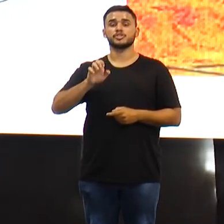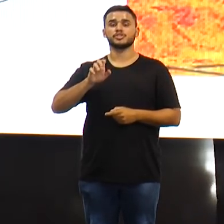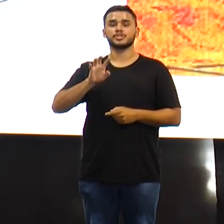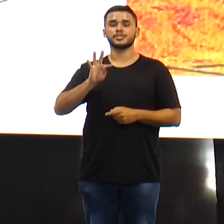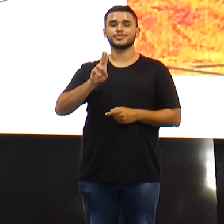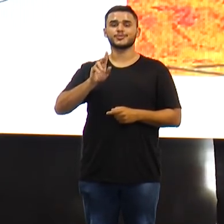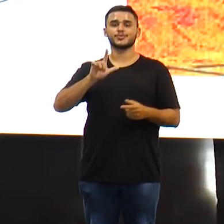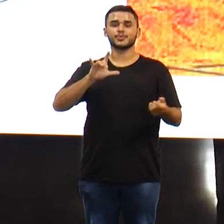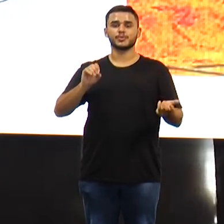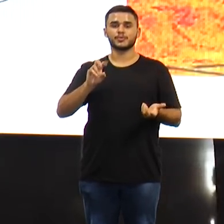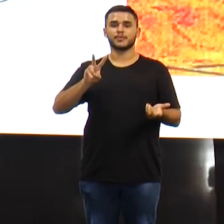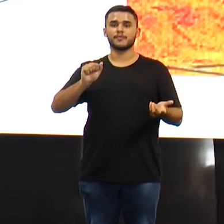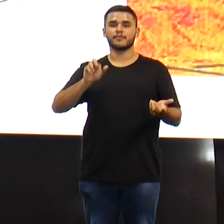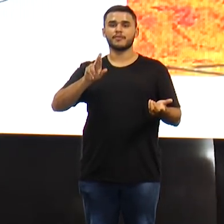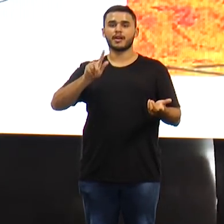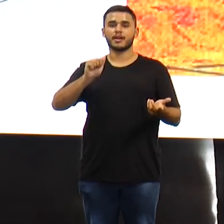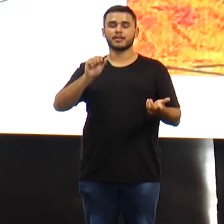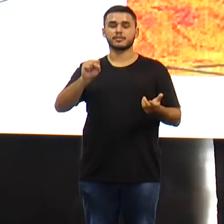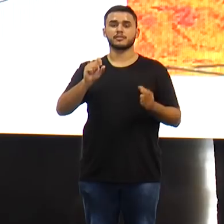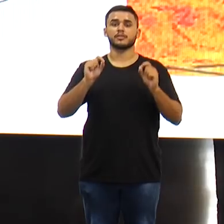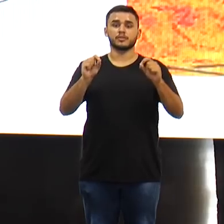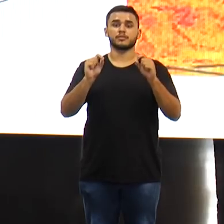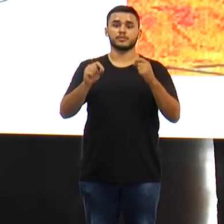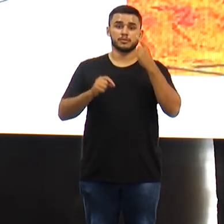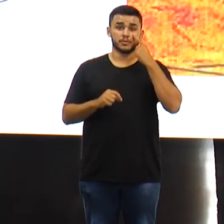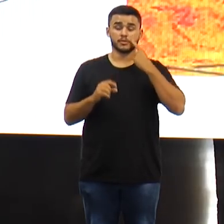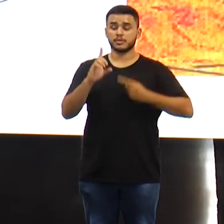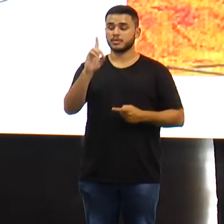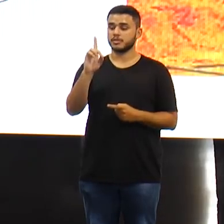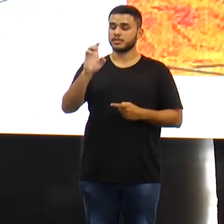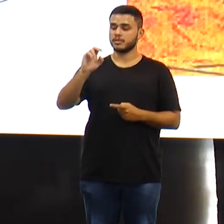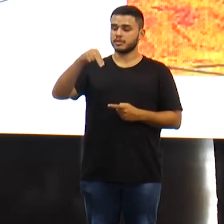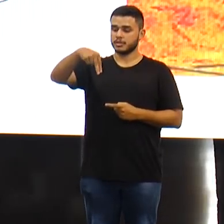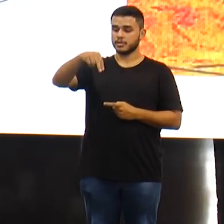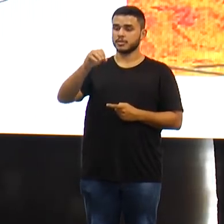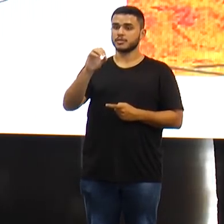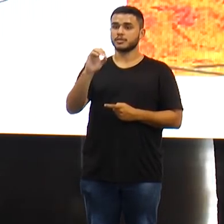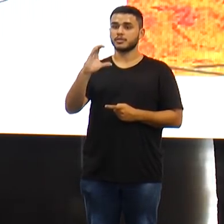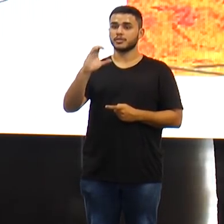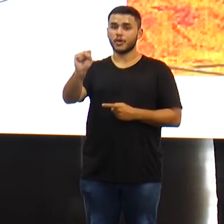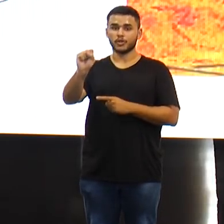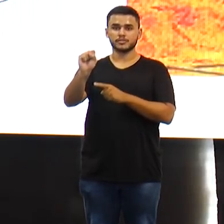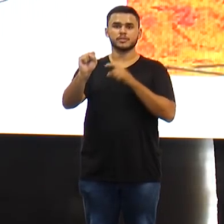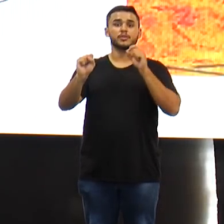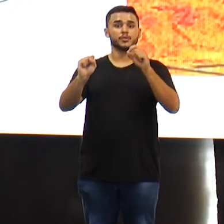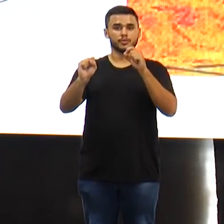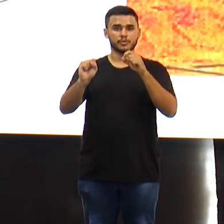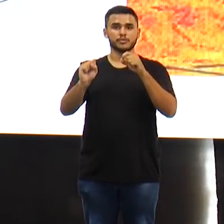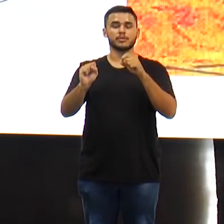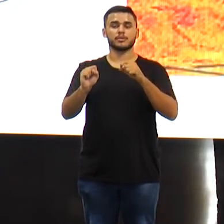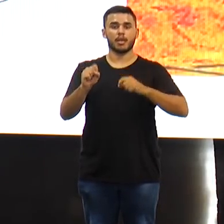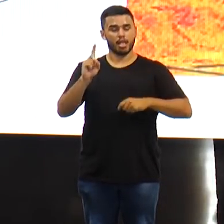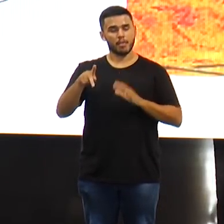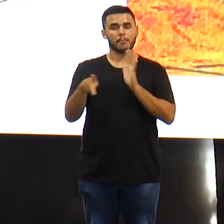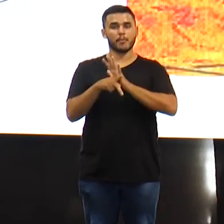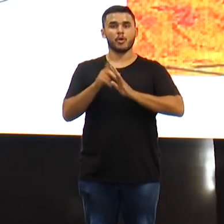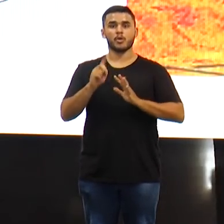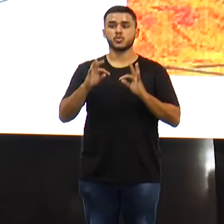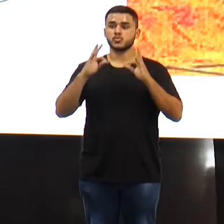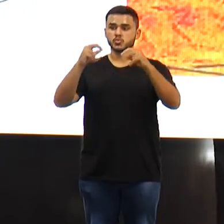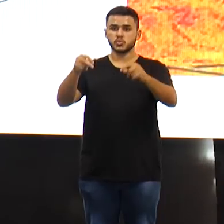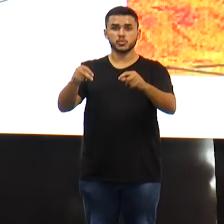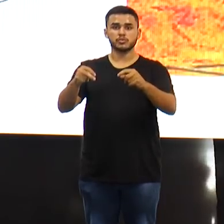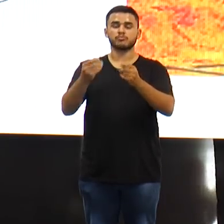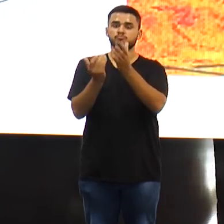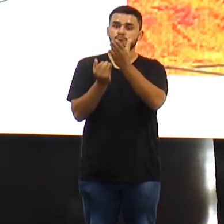é Departamento Nacional de Obras contra a Seca, 1945, o DENOX, cujo